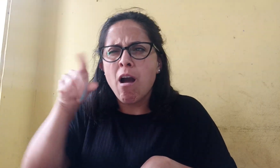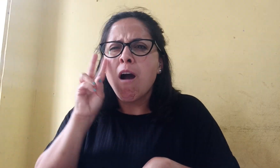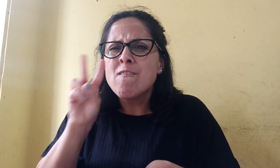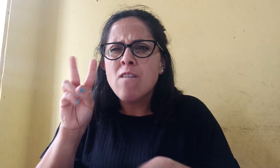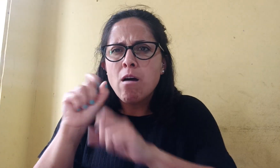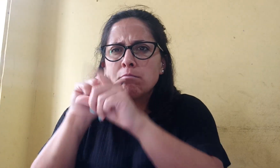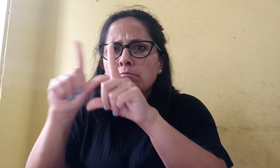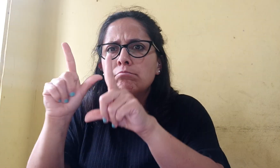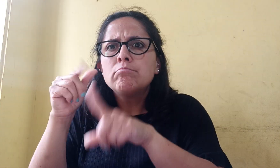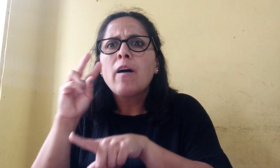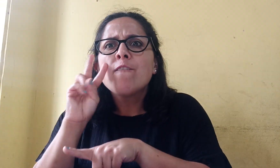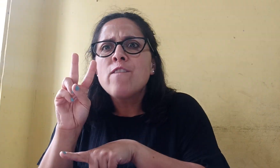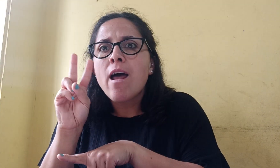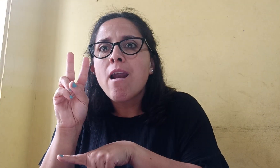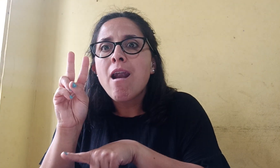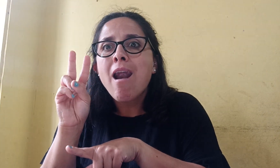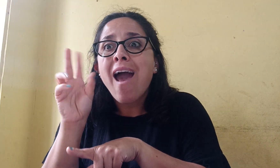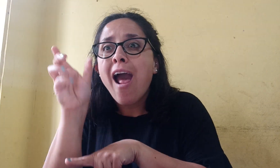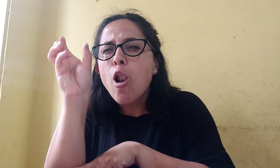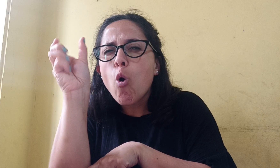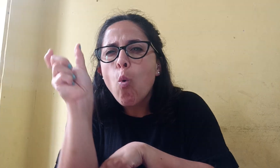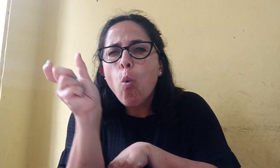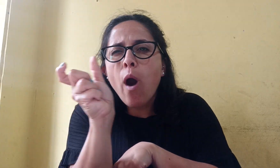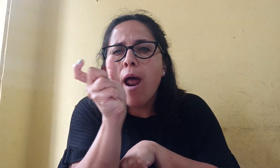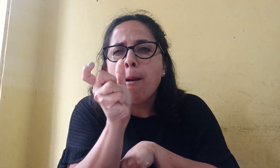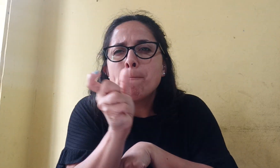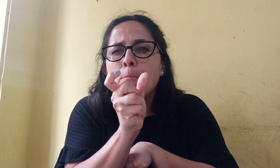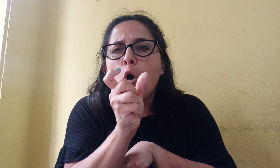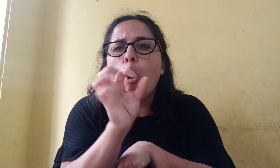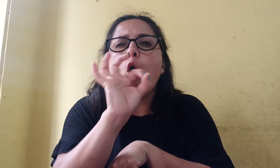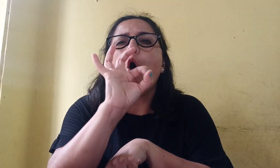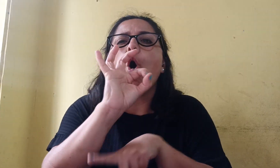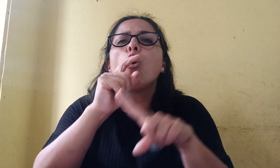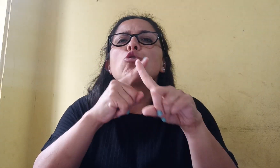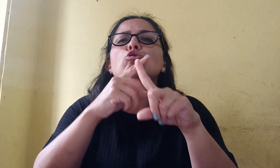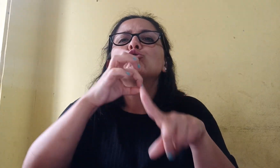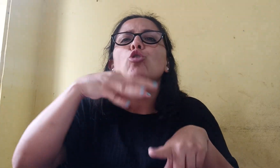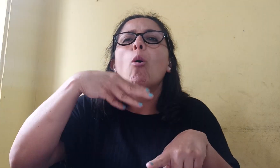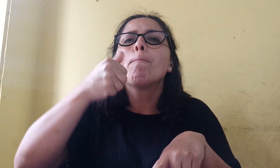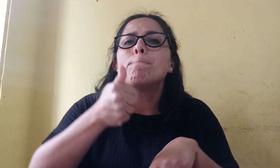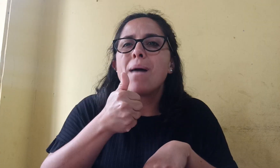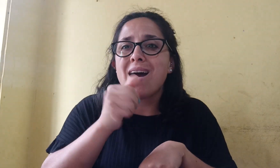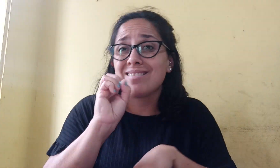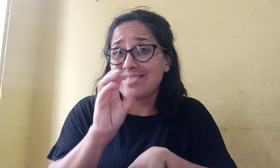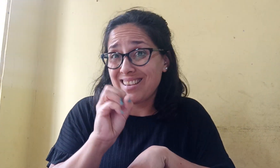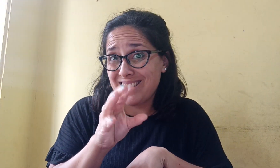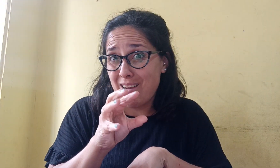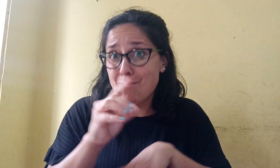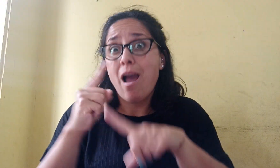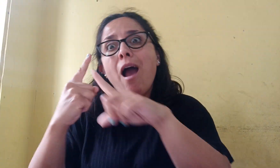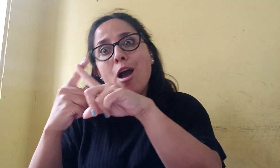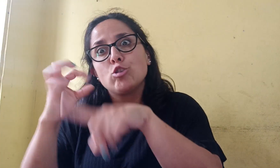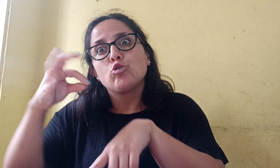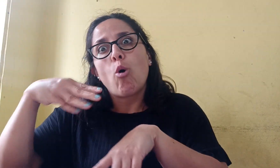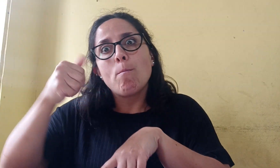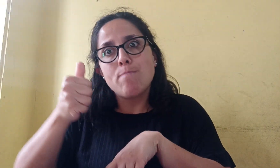el cuerpo celular o soma, ¿sí? Cuerpo o soma, que sería este cuerpo